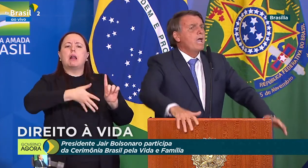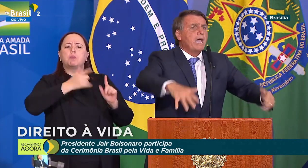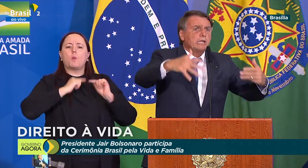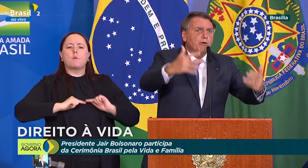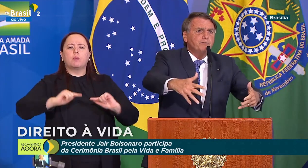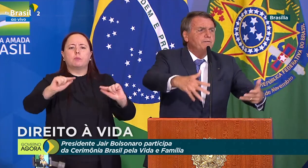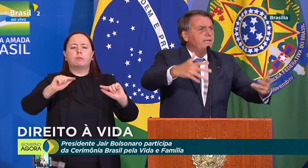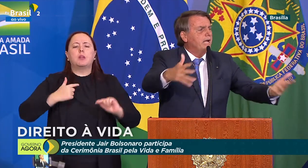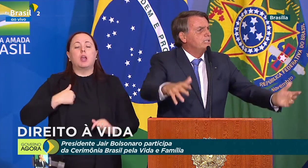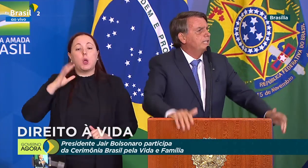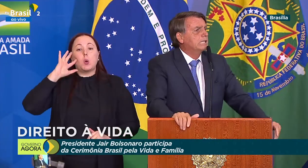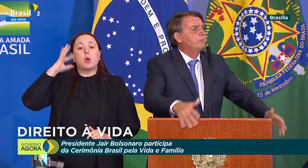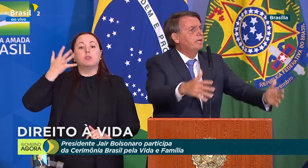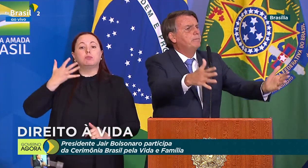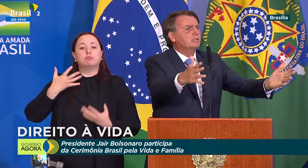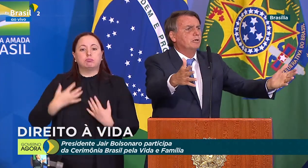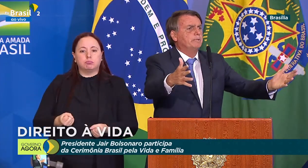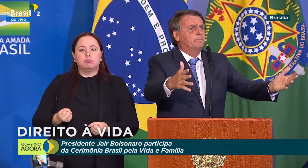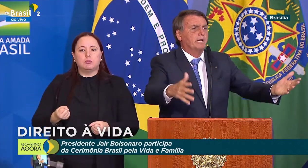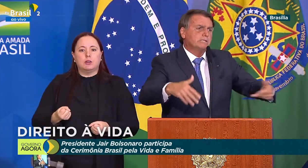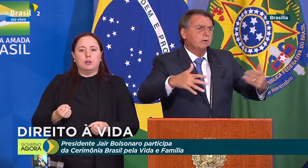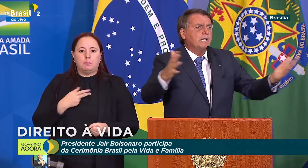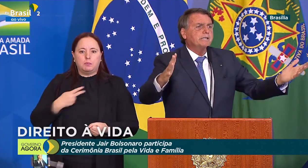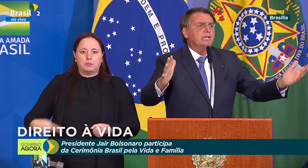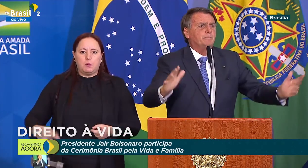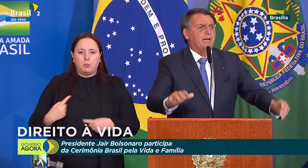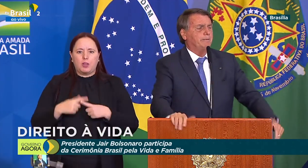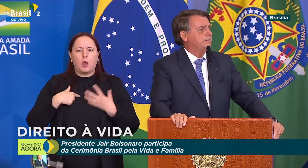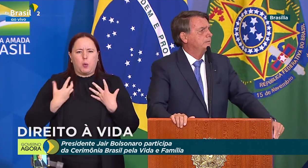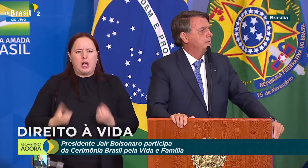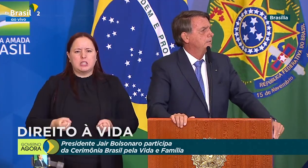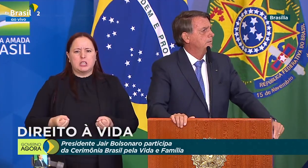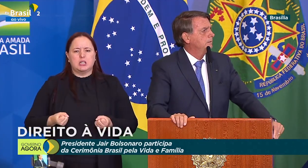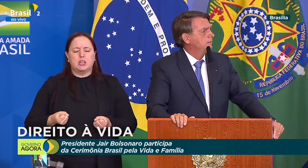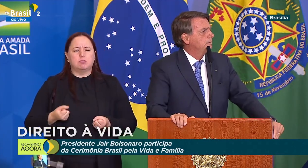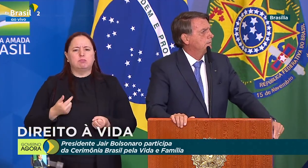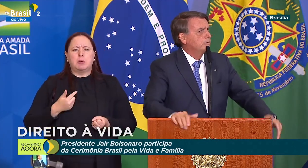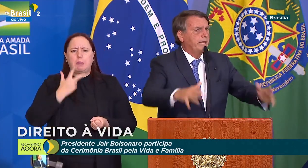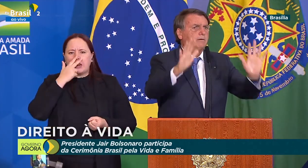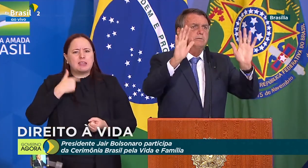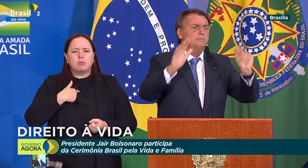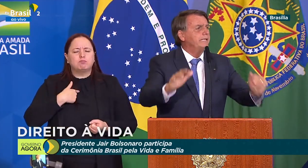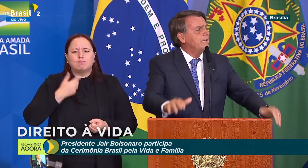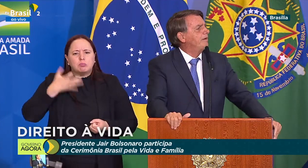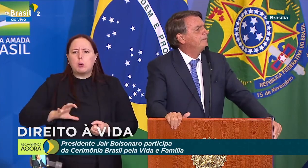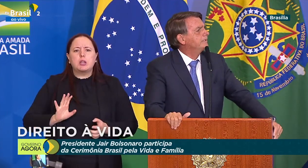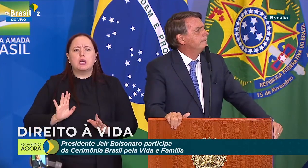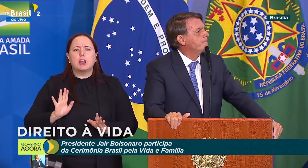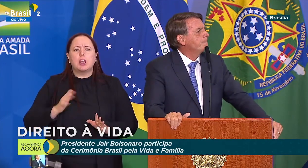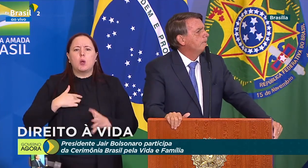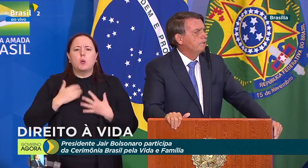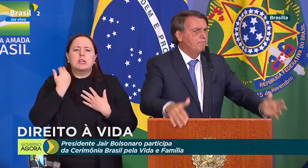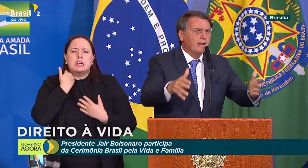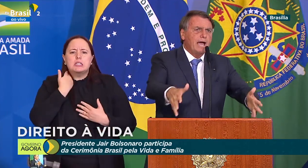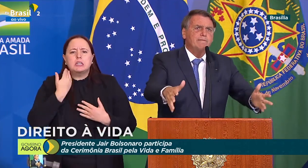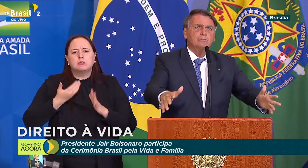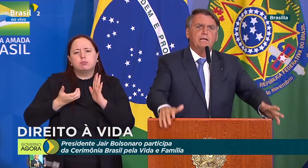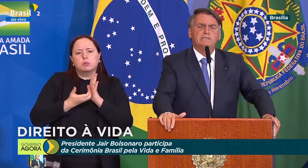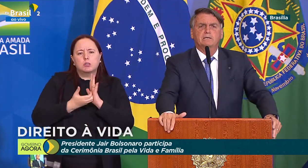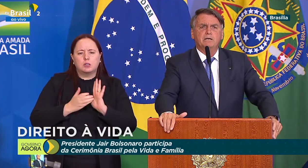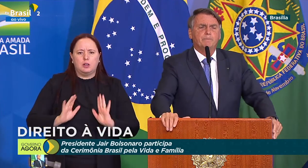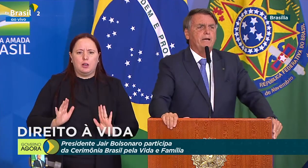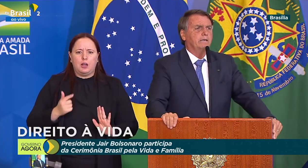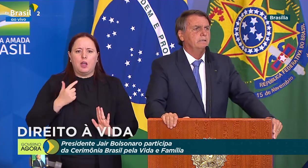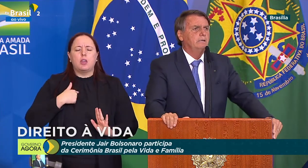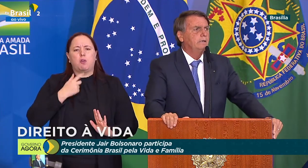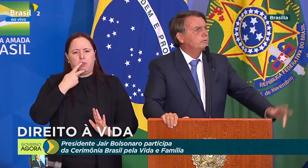dentro resolvi vim candidato porque me desculpe devo fazer eu cansei do Parlamento eu quero cuidar da minha vida e o